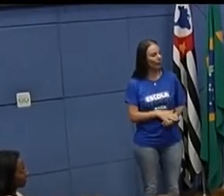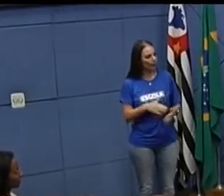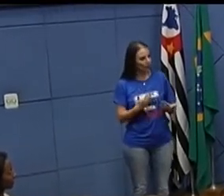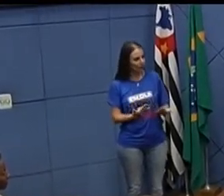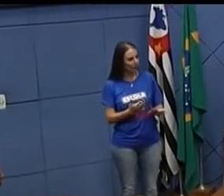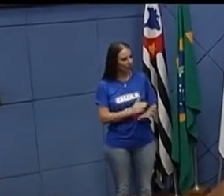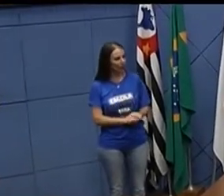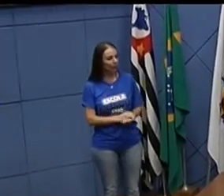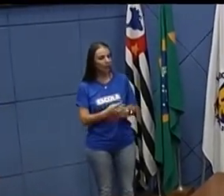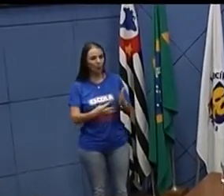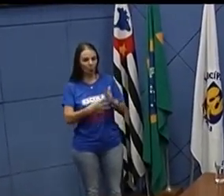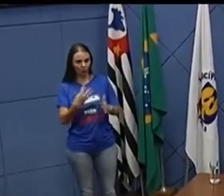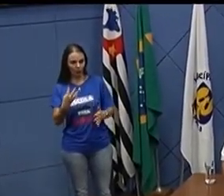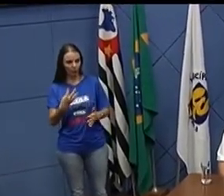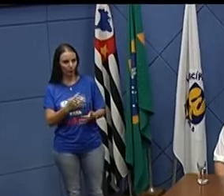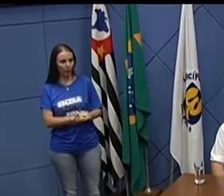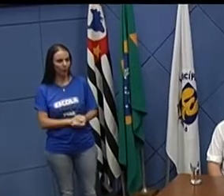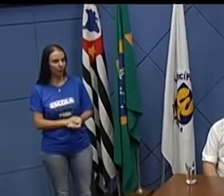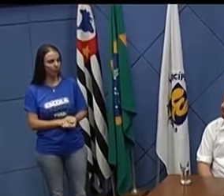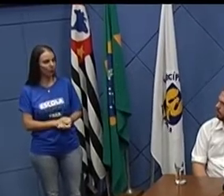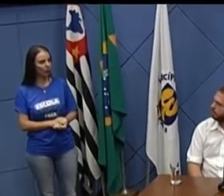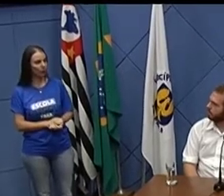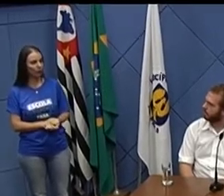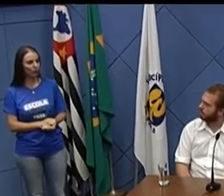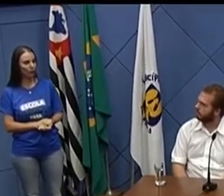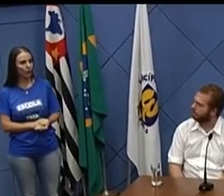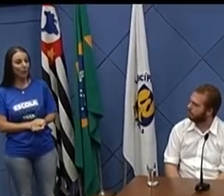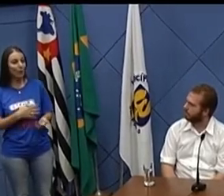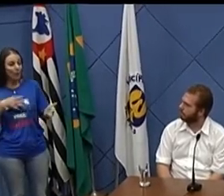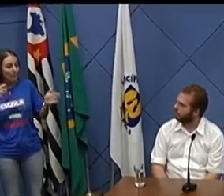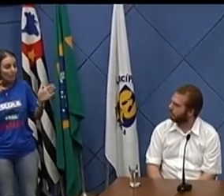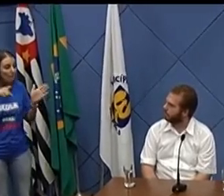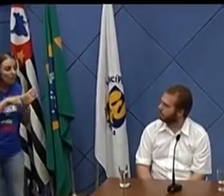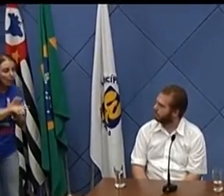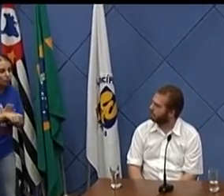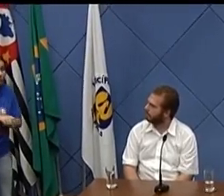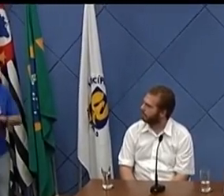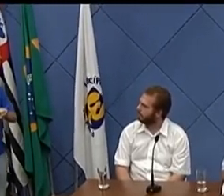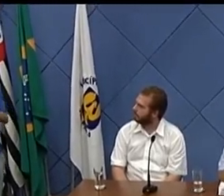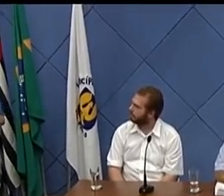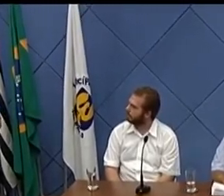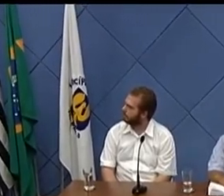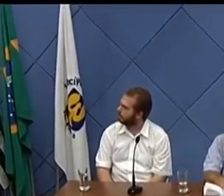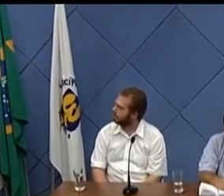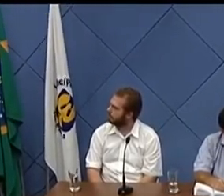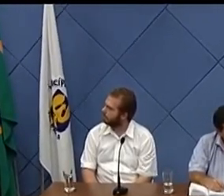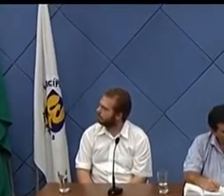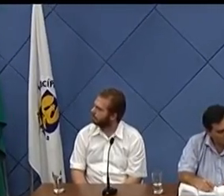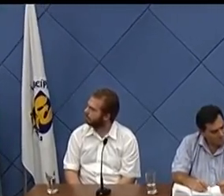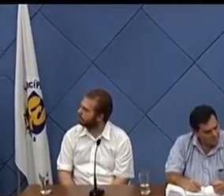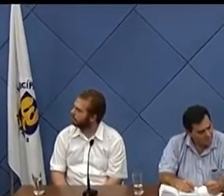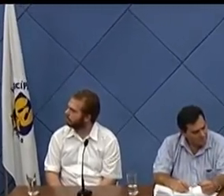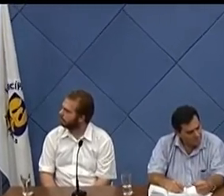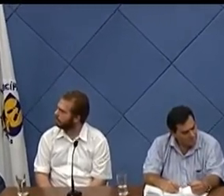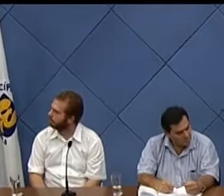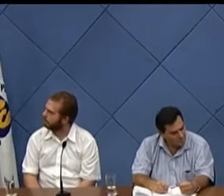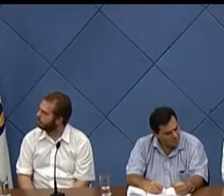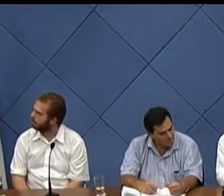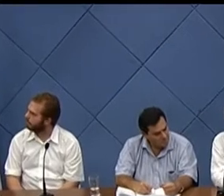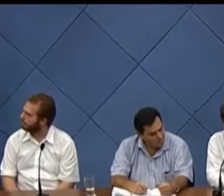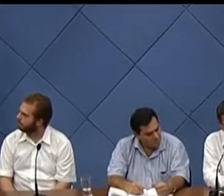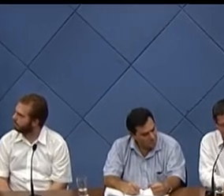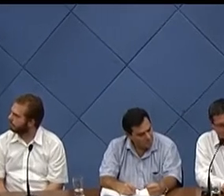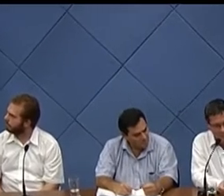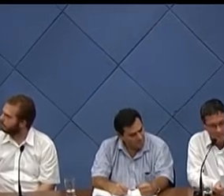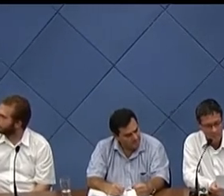Enfim, 4. Enfim, consultar e envolver ativamente as comunidades surdas de